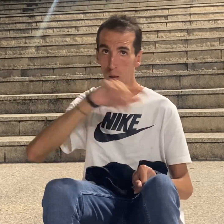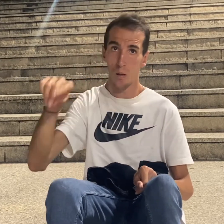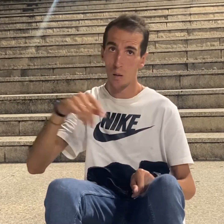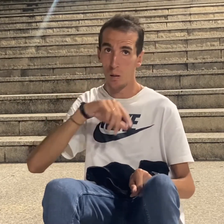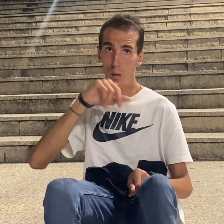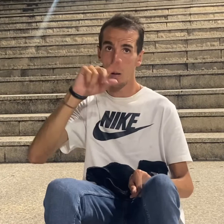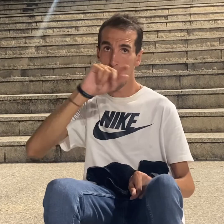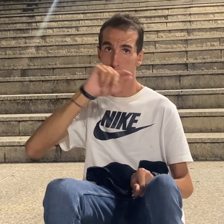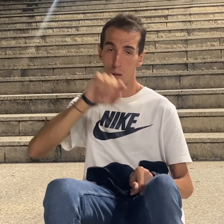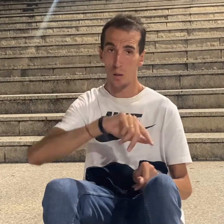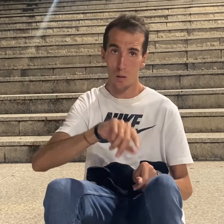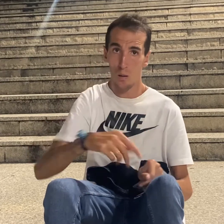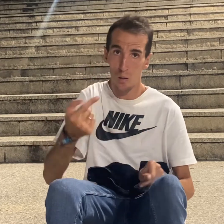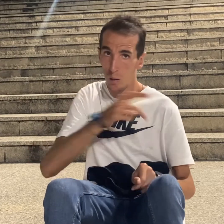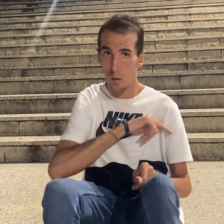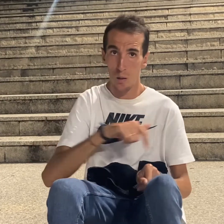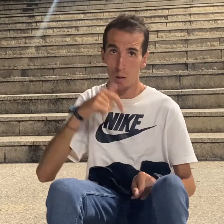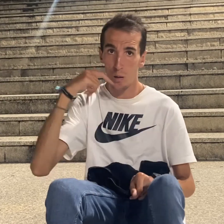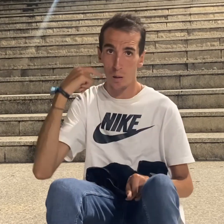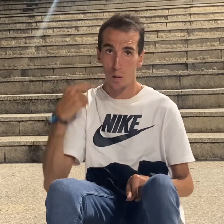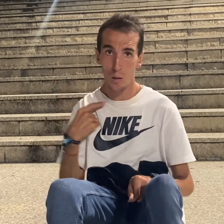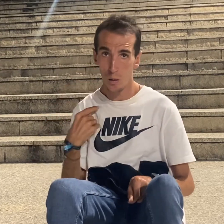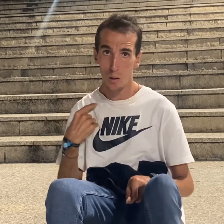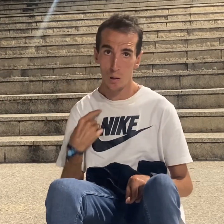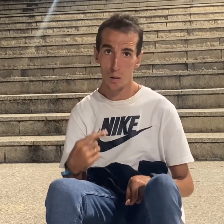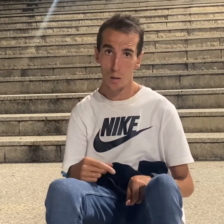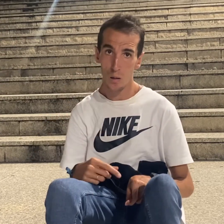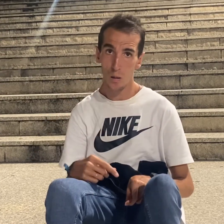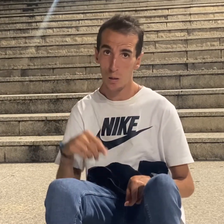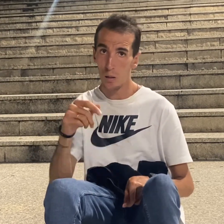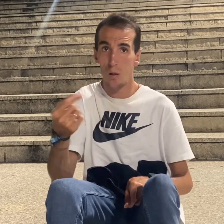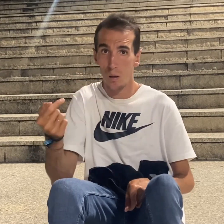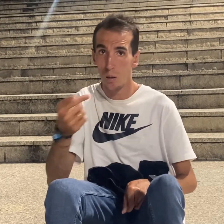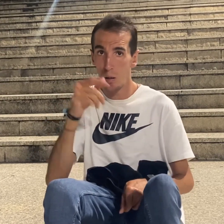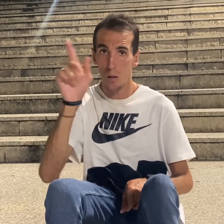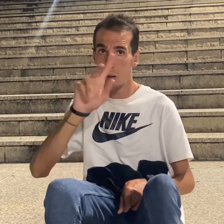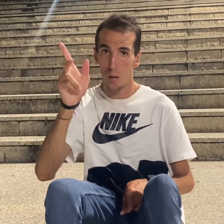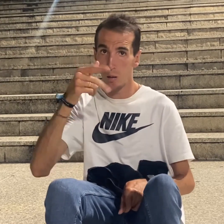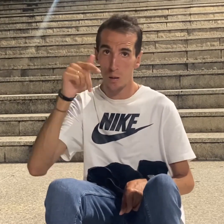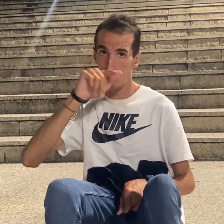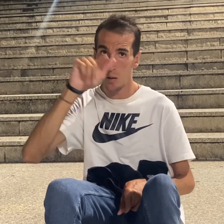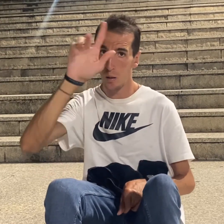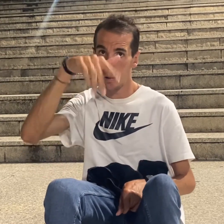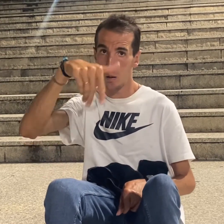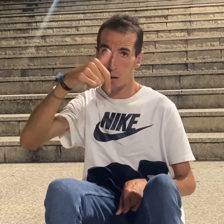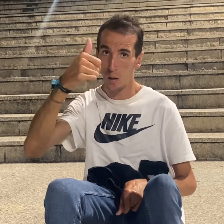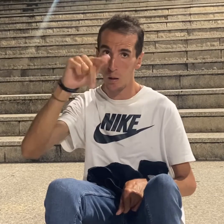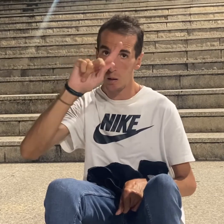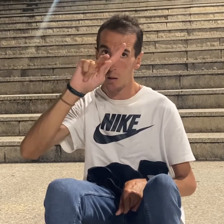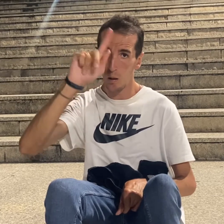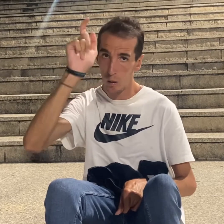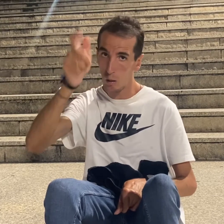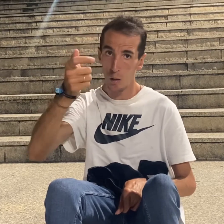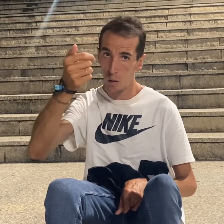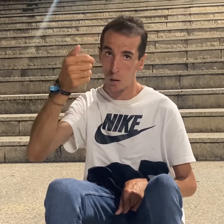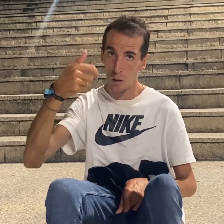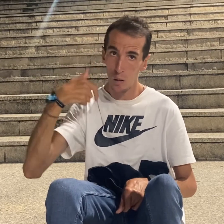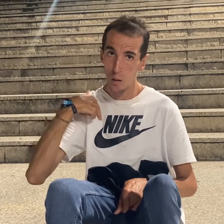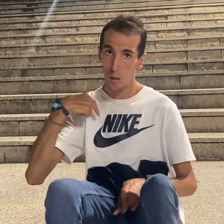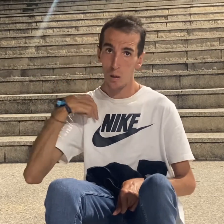fóssim iguals, quina gràcia tindria la vida. Així que visca la paràlisi cerebral i